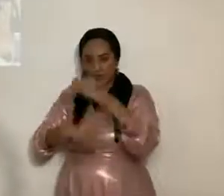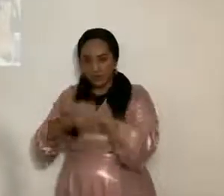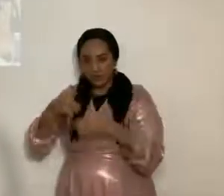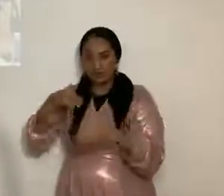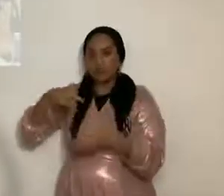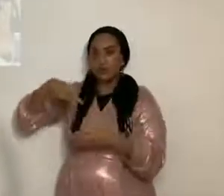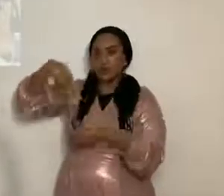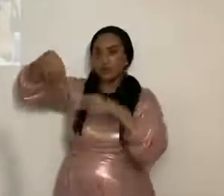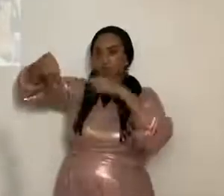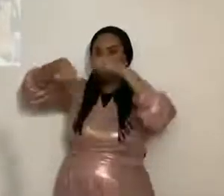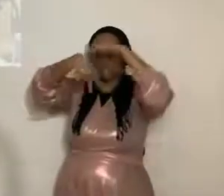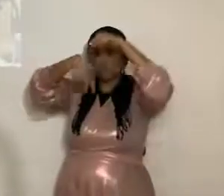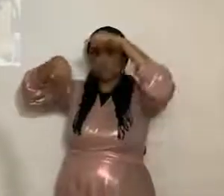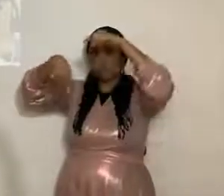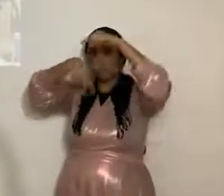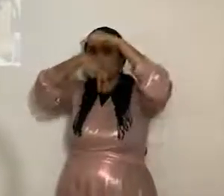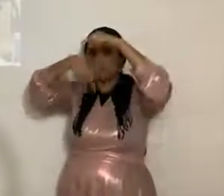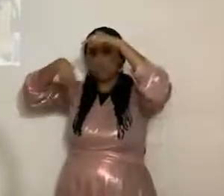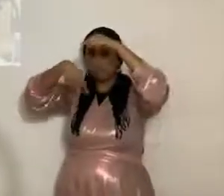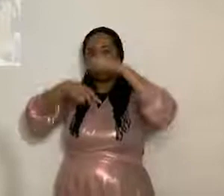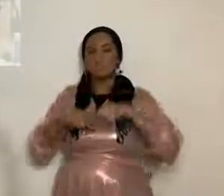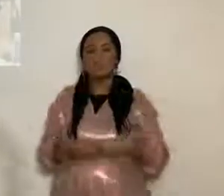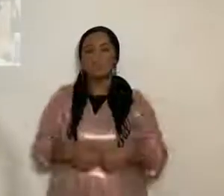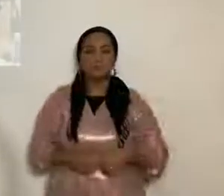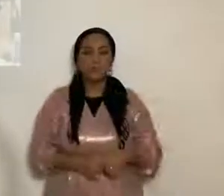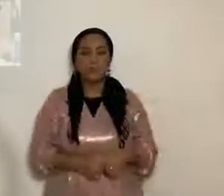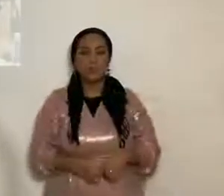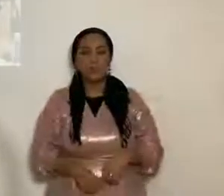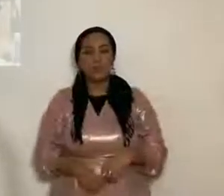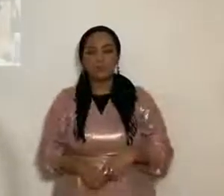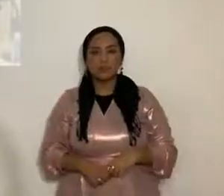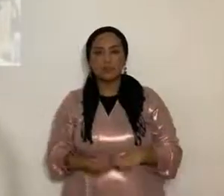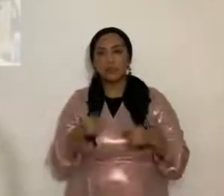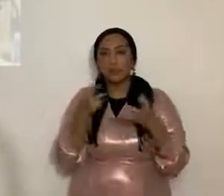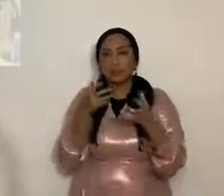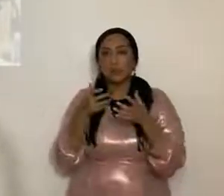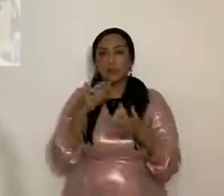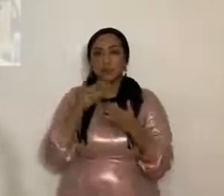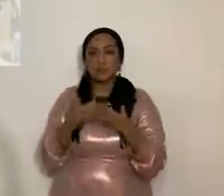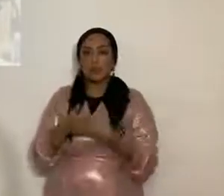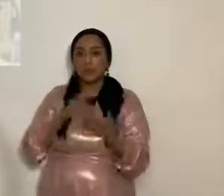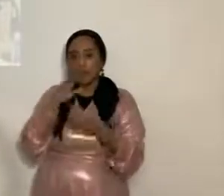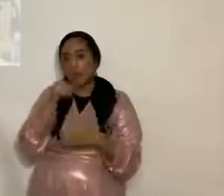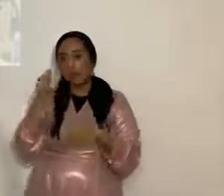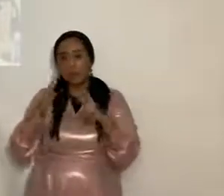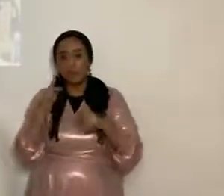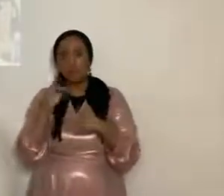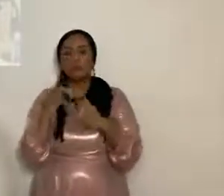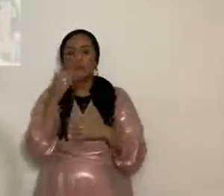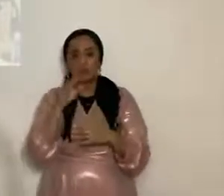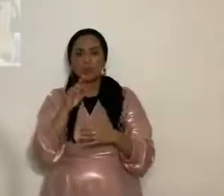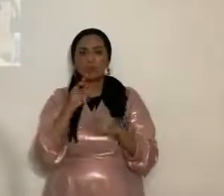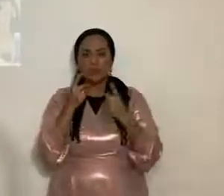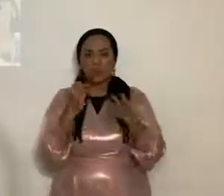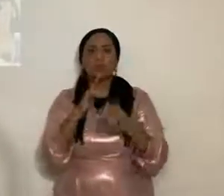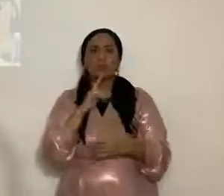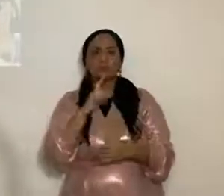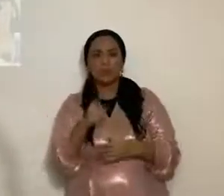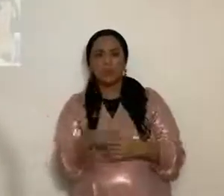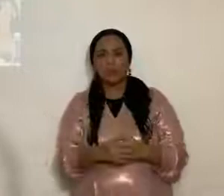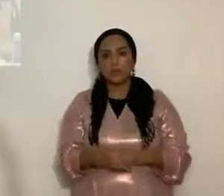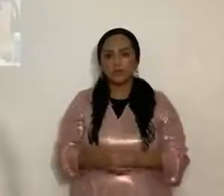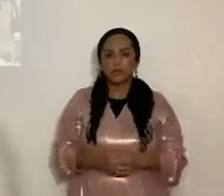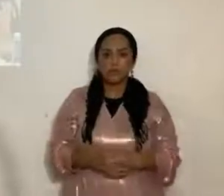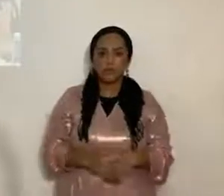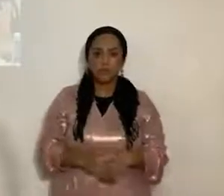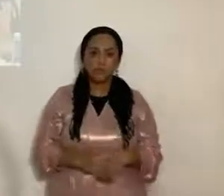en el estanque de Hebrón. ¿Haces las cosas por quedar bien? Su consecuencia es mala. Hazlas genuinamente, no las hagas por